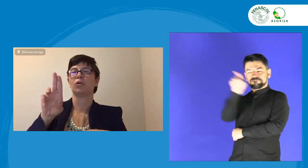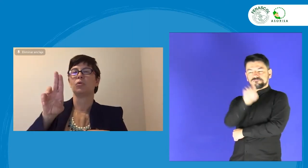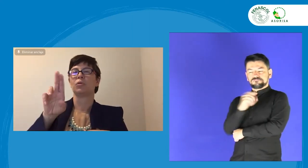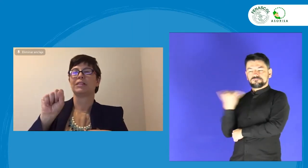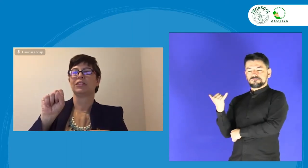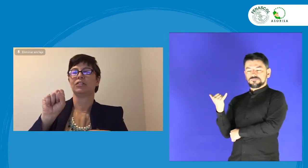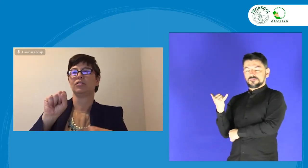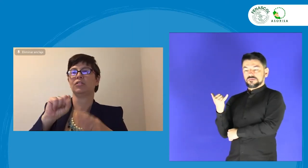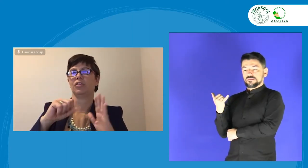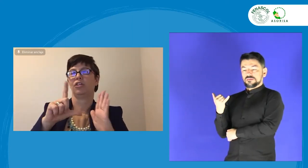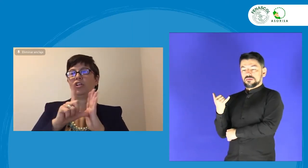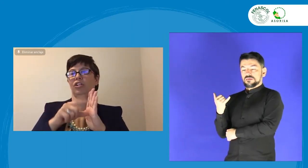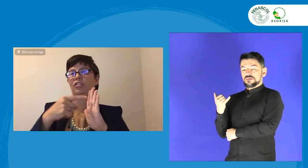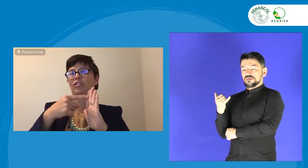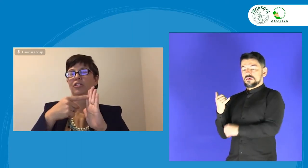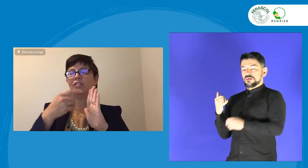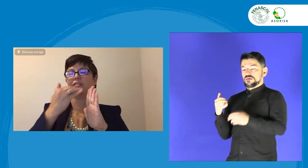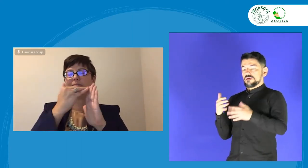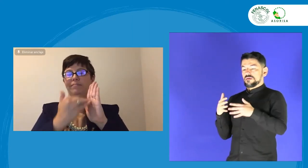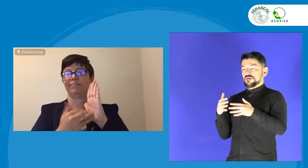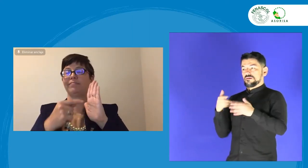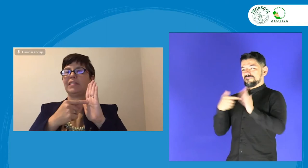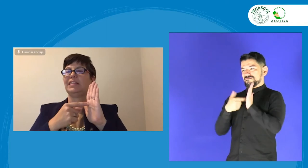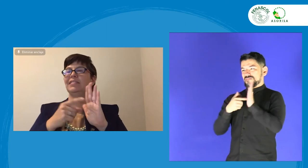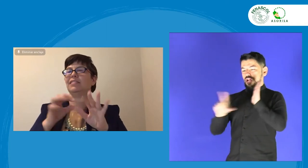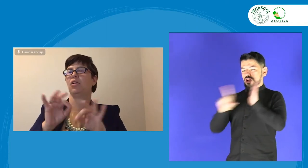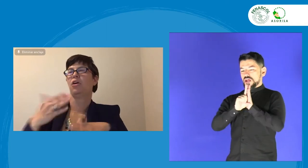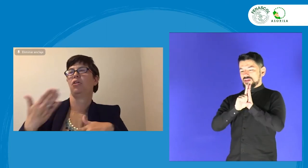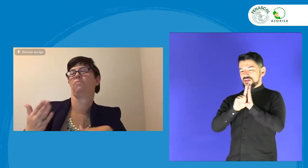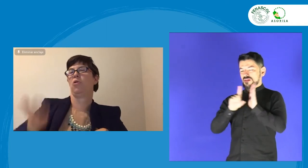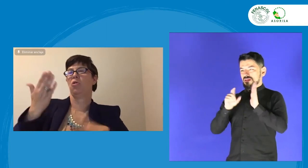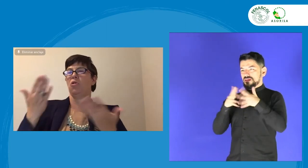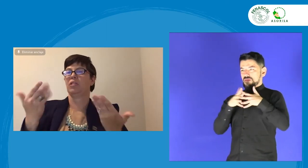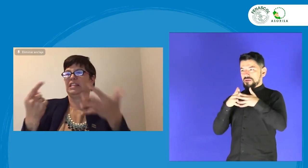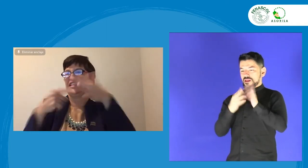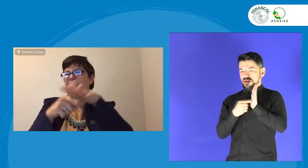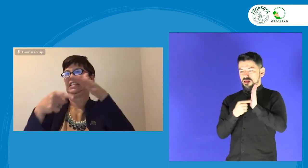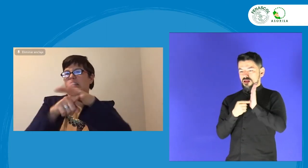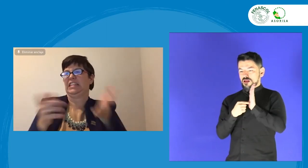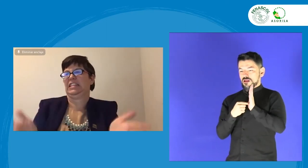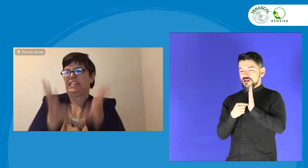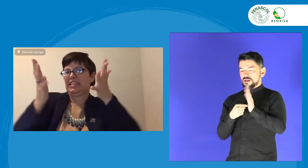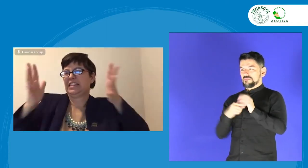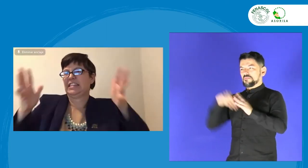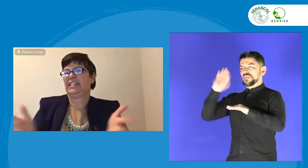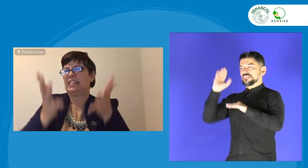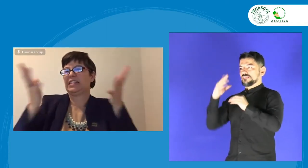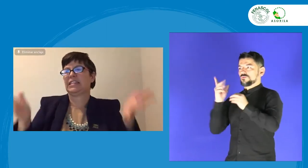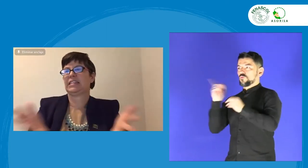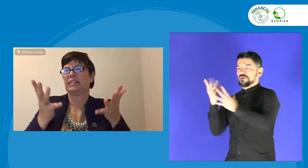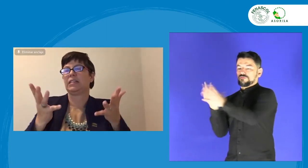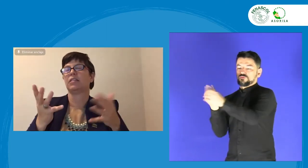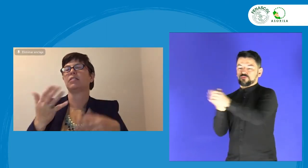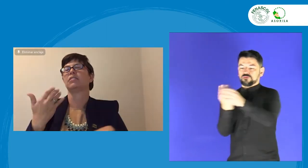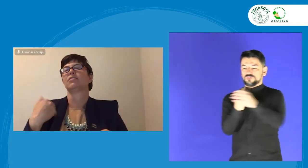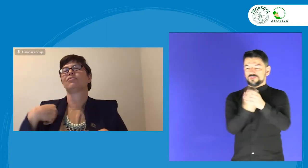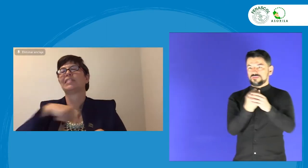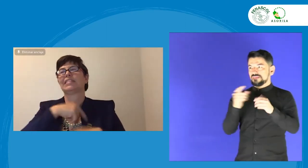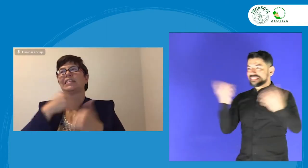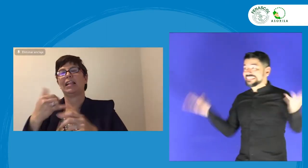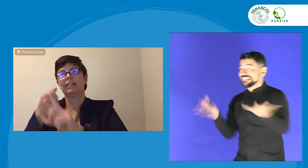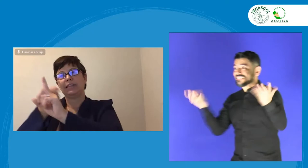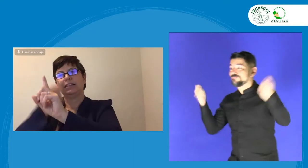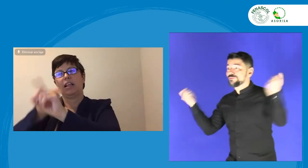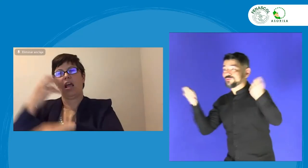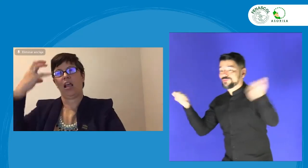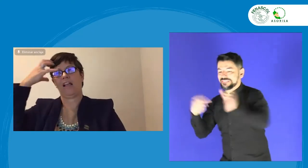aproximadamente unos 100. Y en los Estados Unidos, pues tenemos una legislación que promueve pues, que los